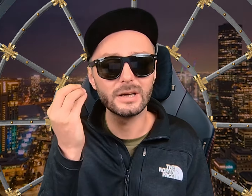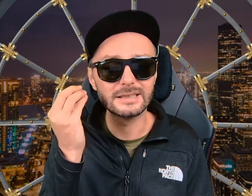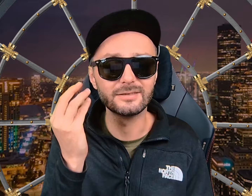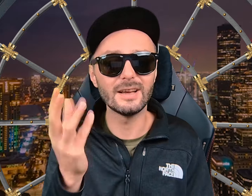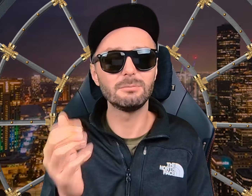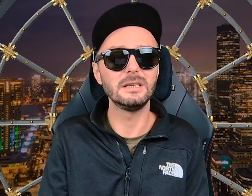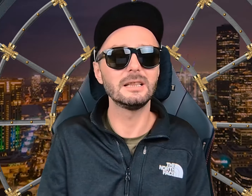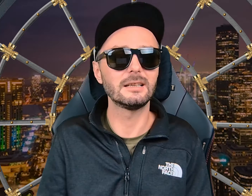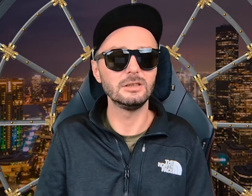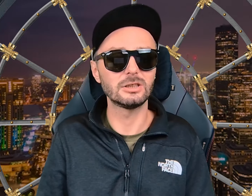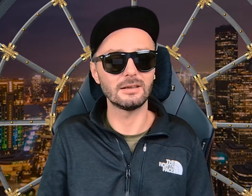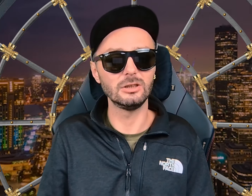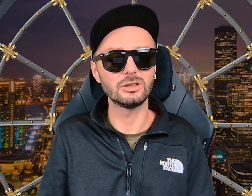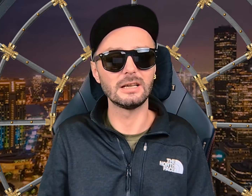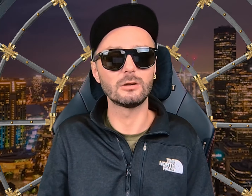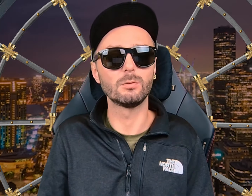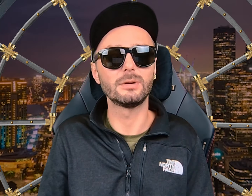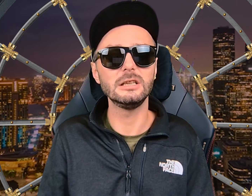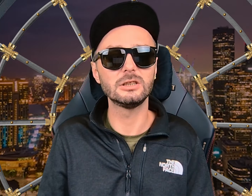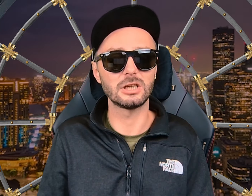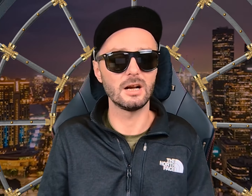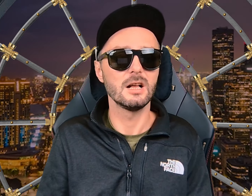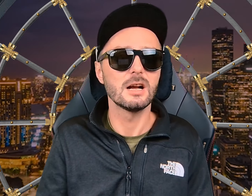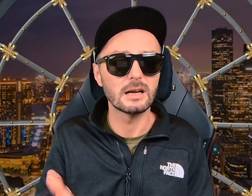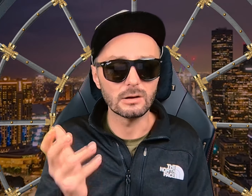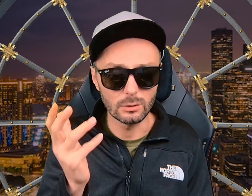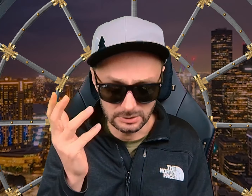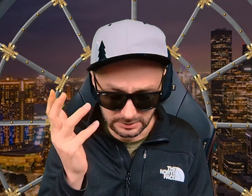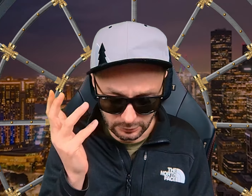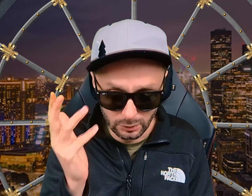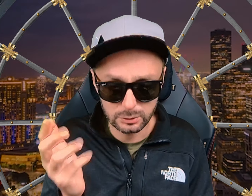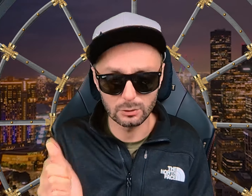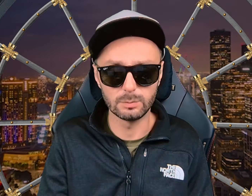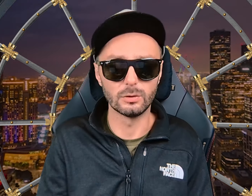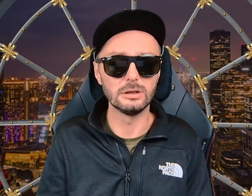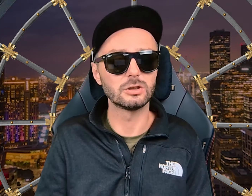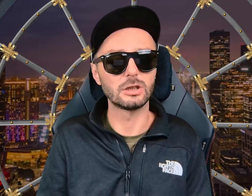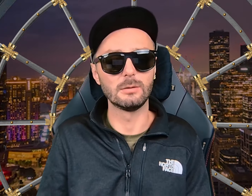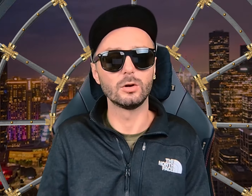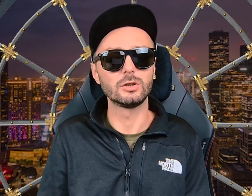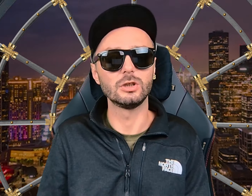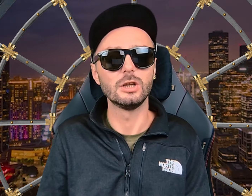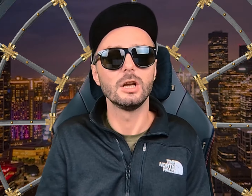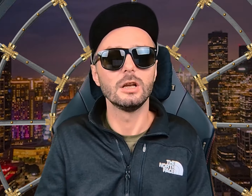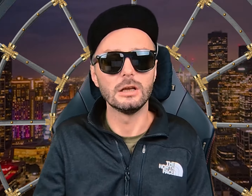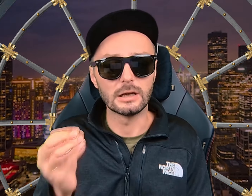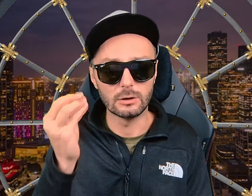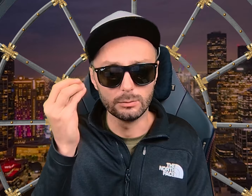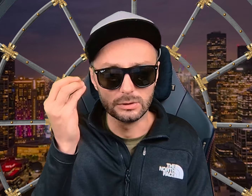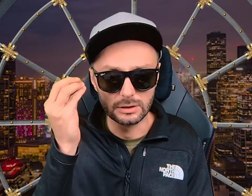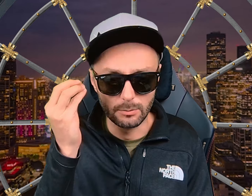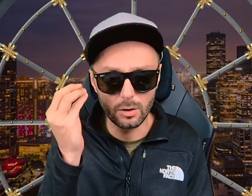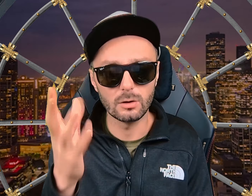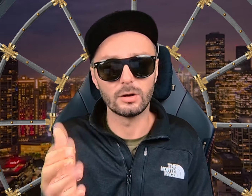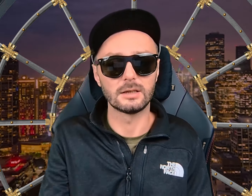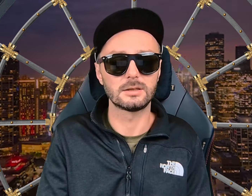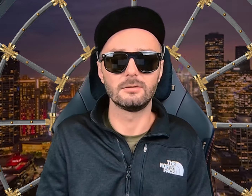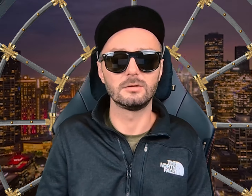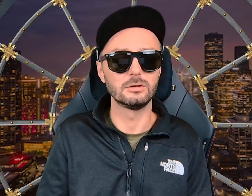sve bila ništa više nego priča Kako bi se došlo do političke moći i kako bi se moglo nastaviti